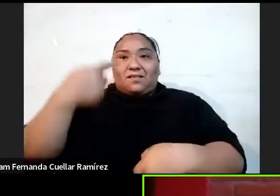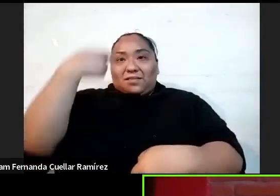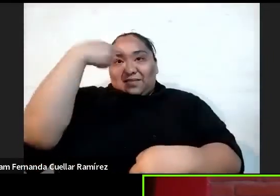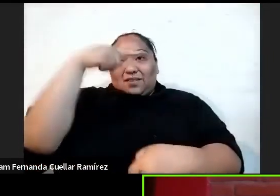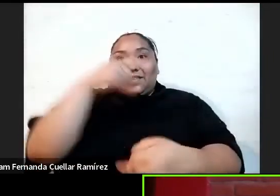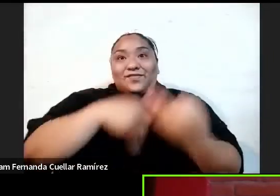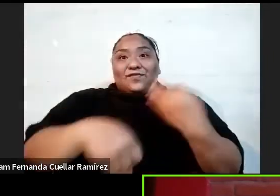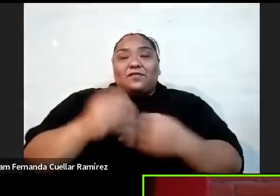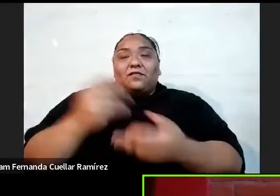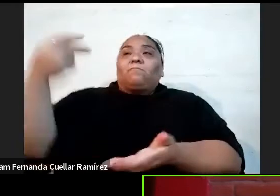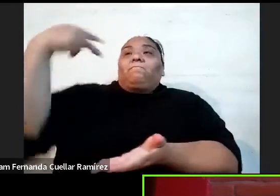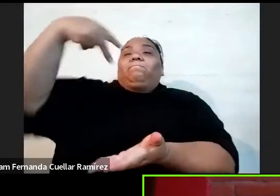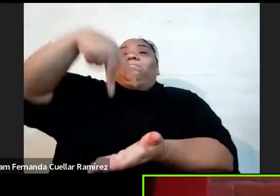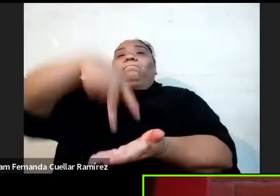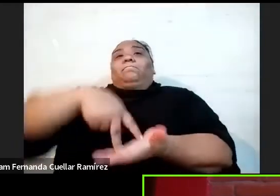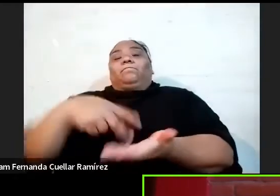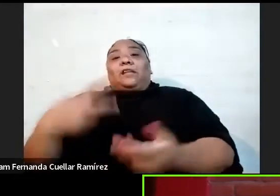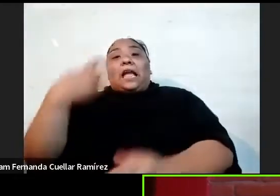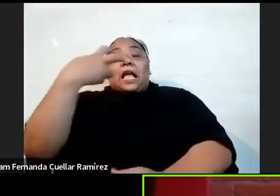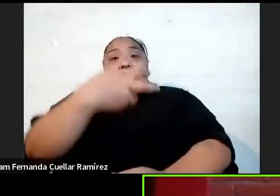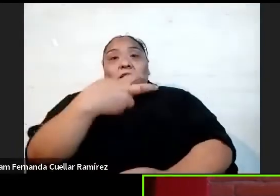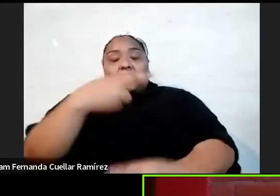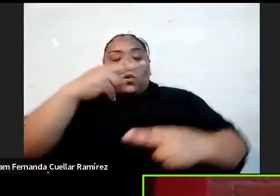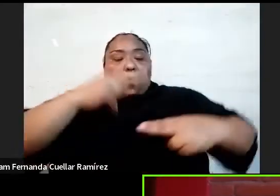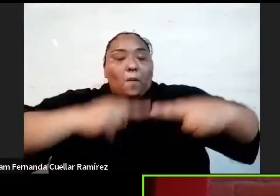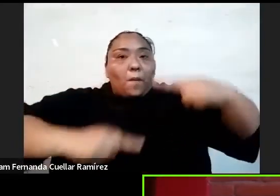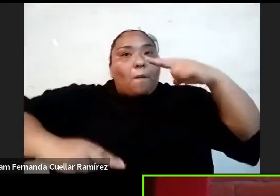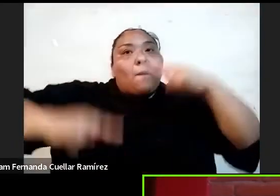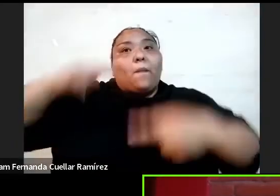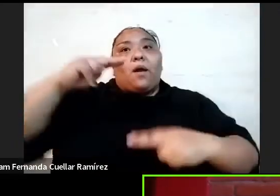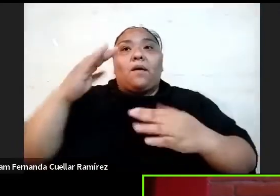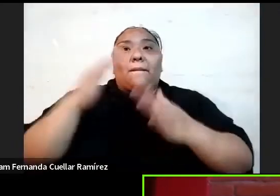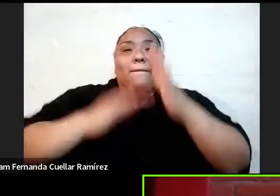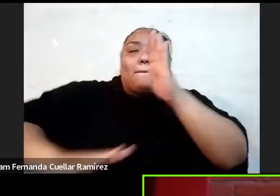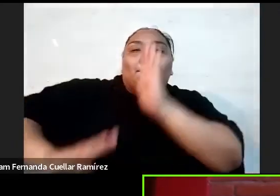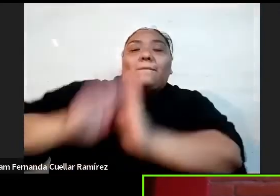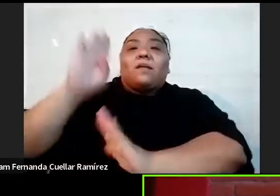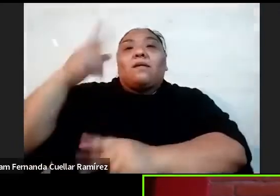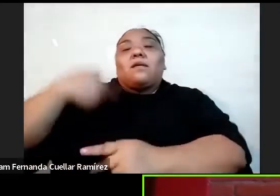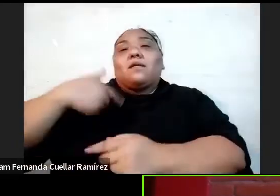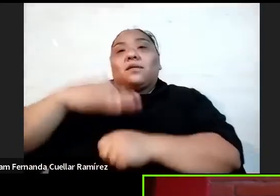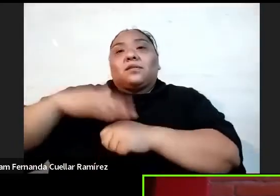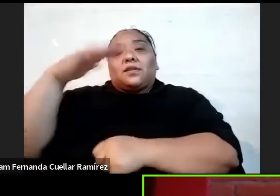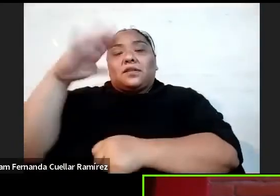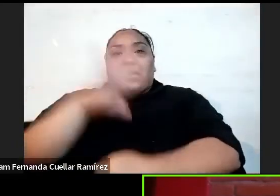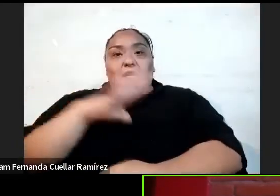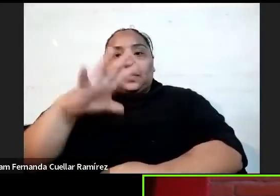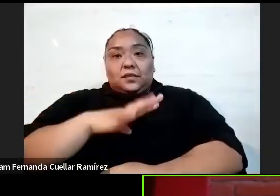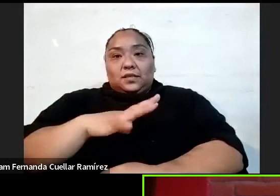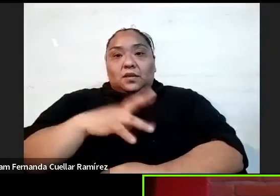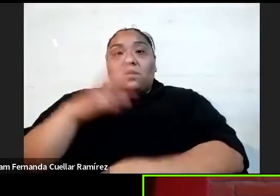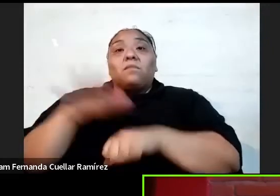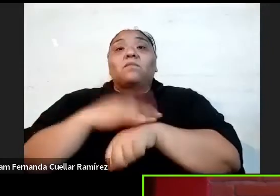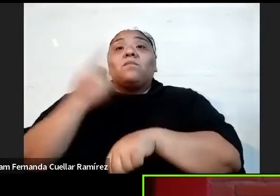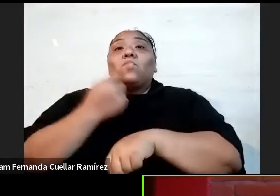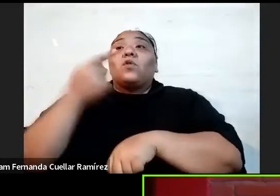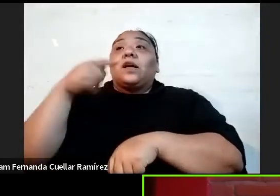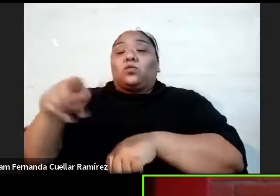cuando tiene un nivel aún mayor de existencia, puesto que estás dándole un sentido y le estás dando